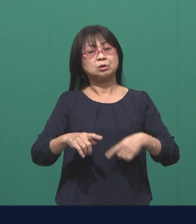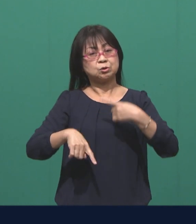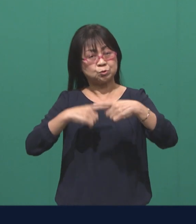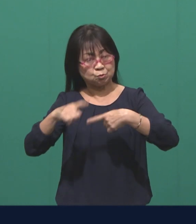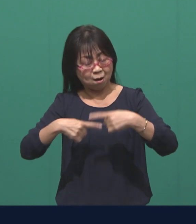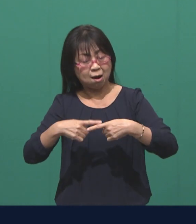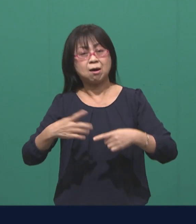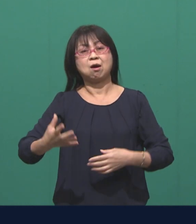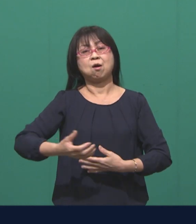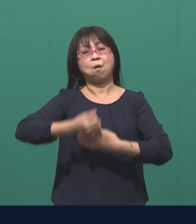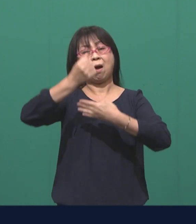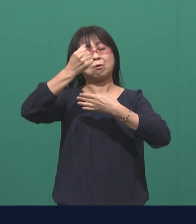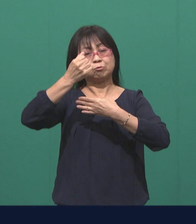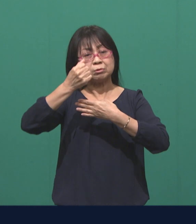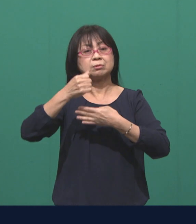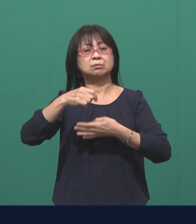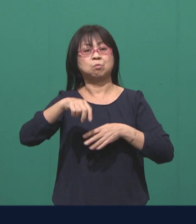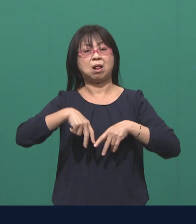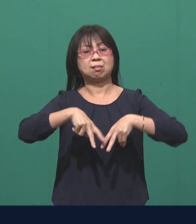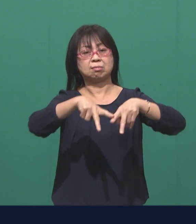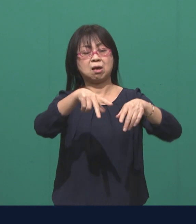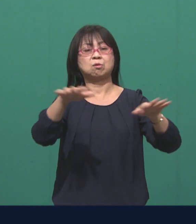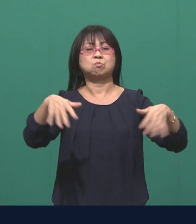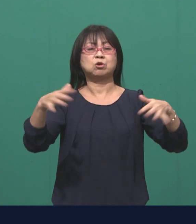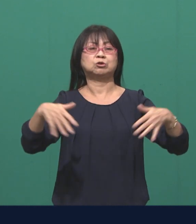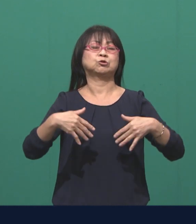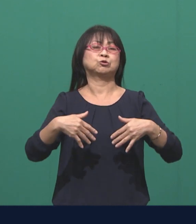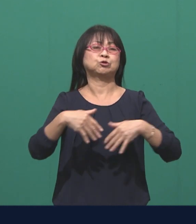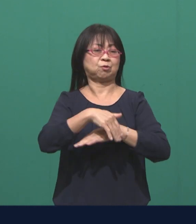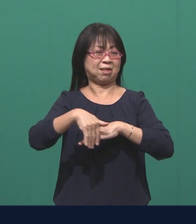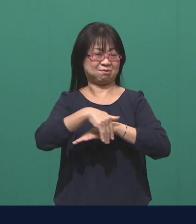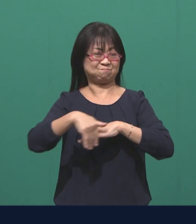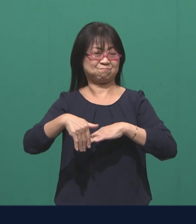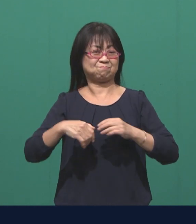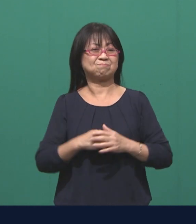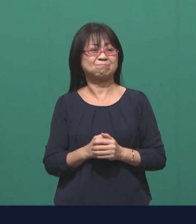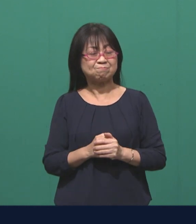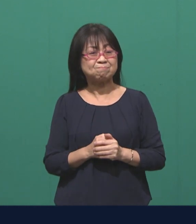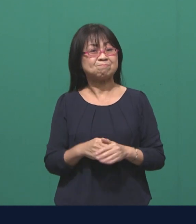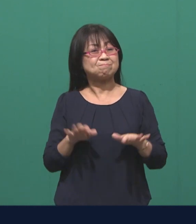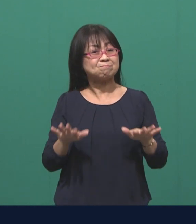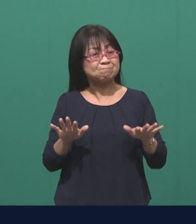話・要約筆記ボランティアの募集を行う予定です。